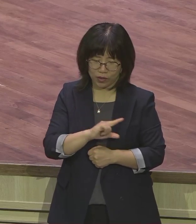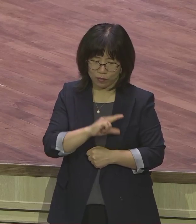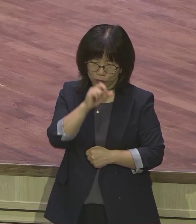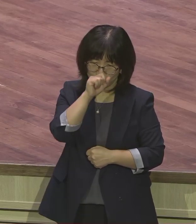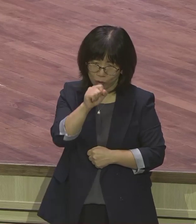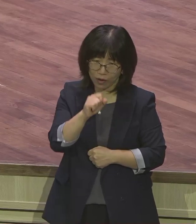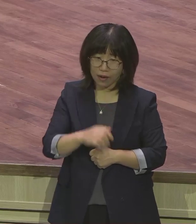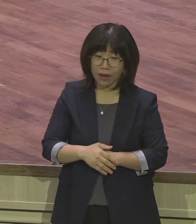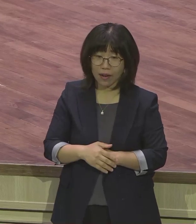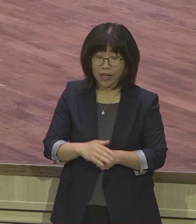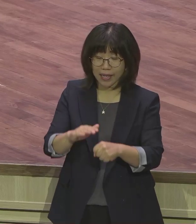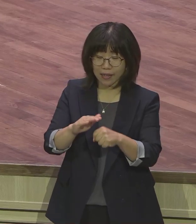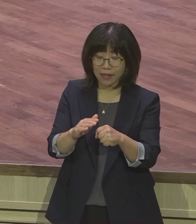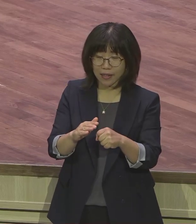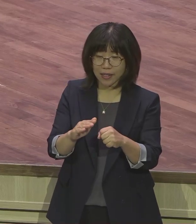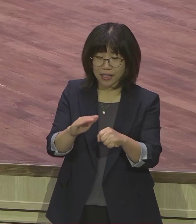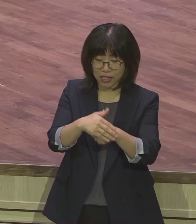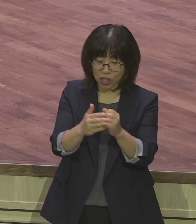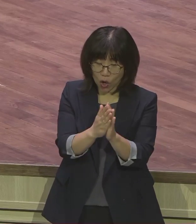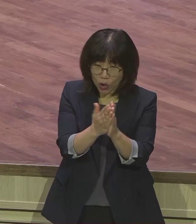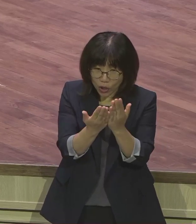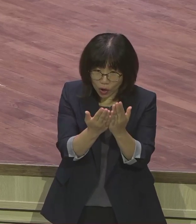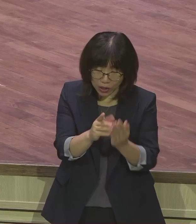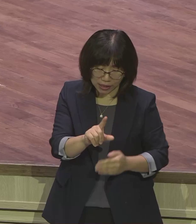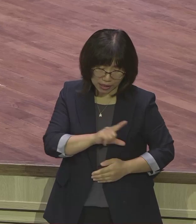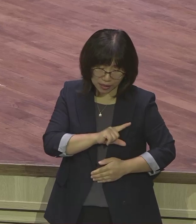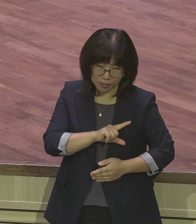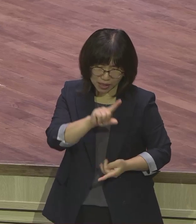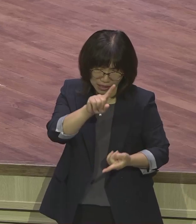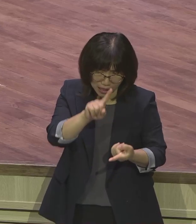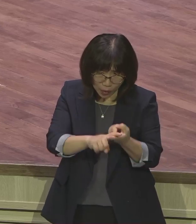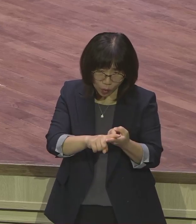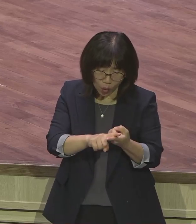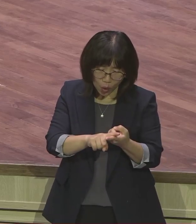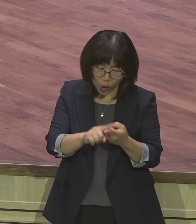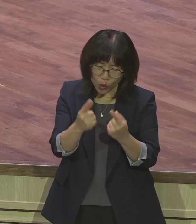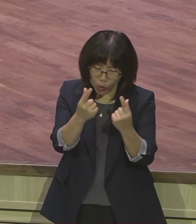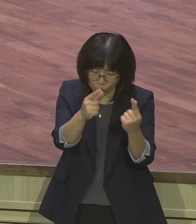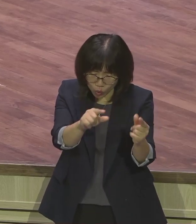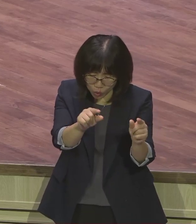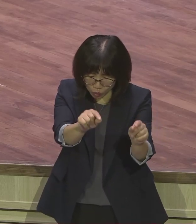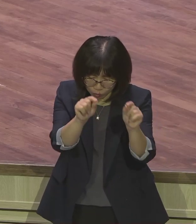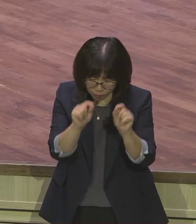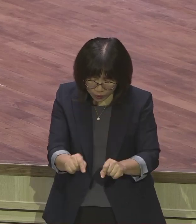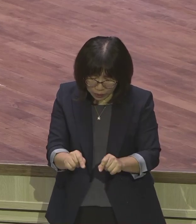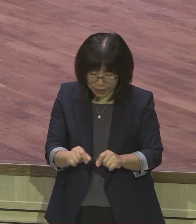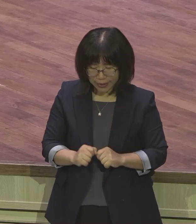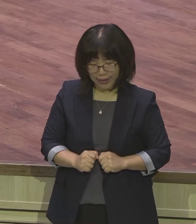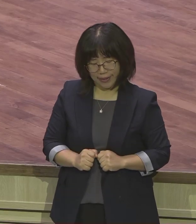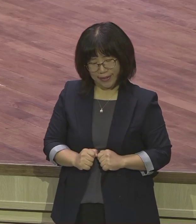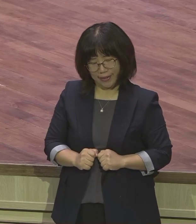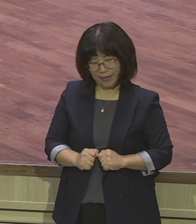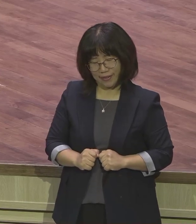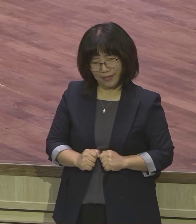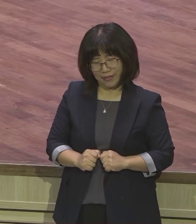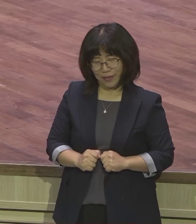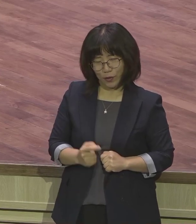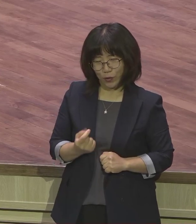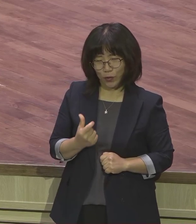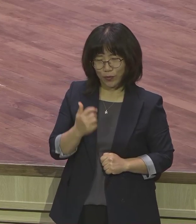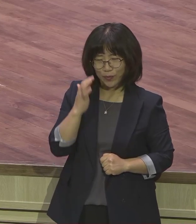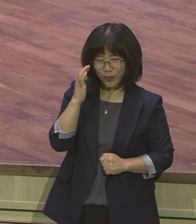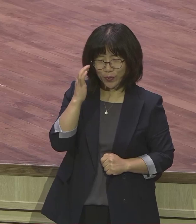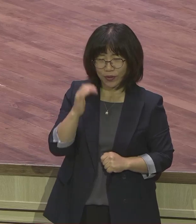그렇게 생각해요 성경에 나오는 인물을 이름을 바로 하는 것은 상당히 내가 볼 때 위험성이 많아요